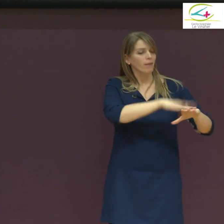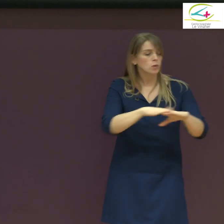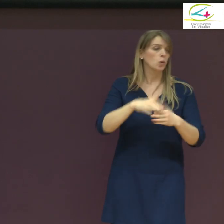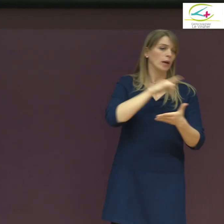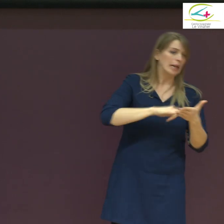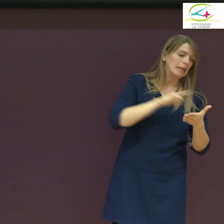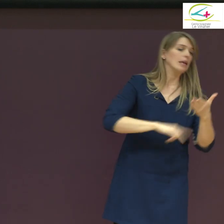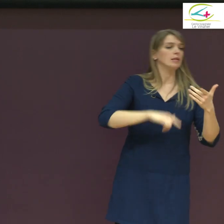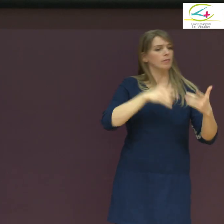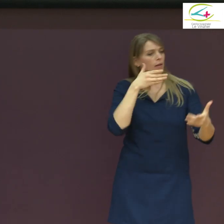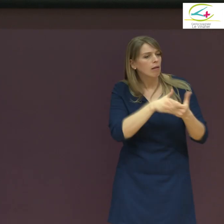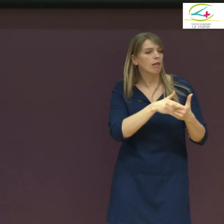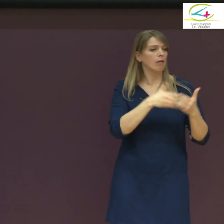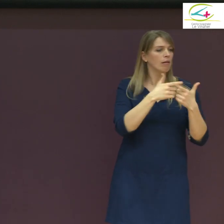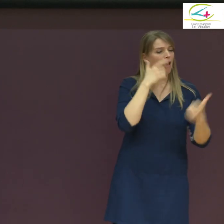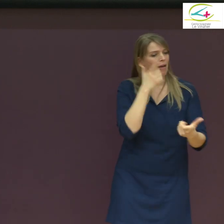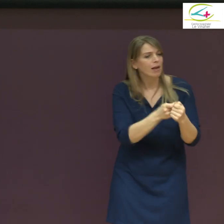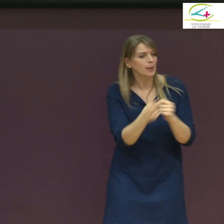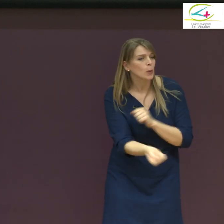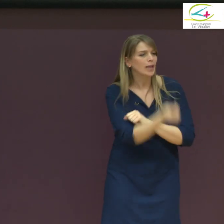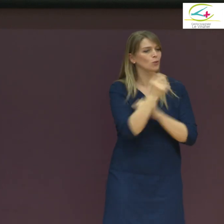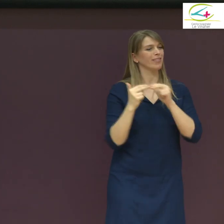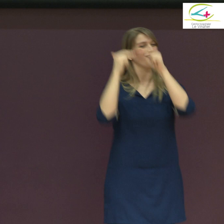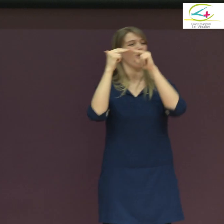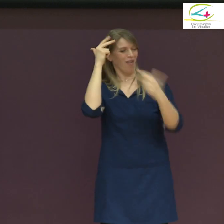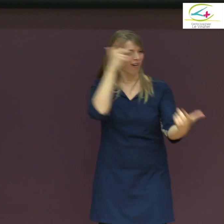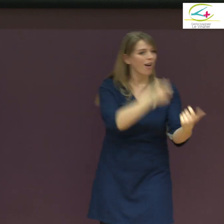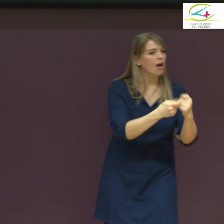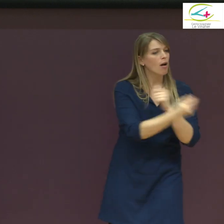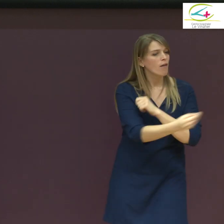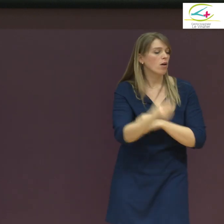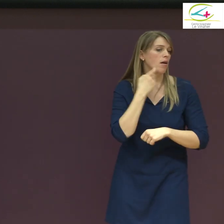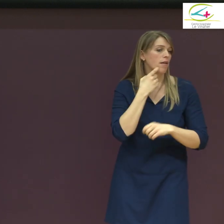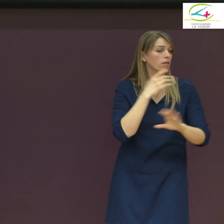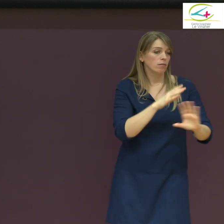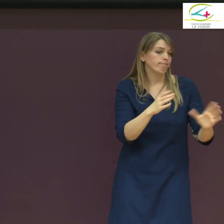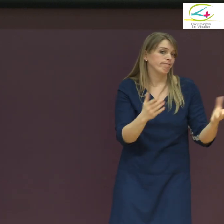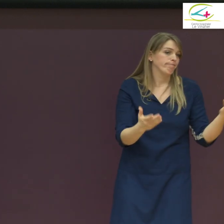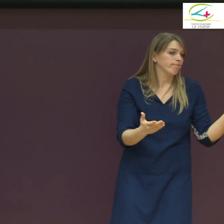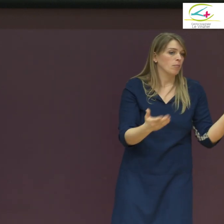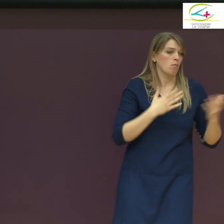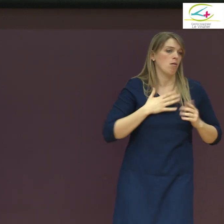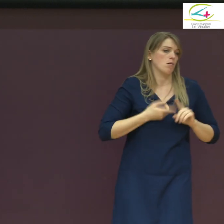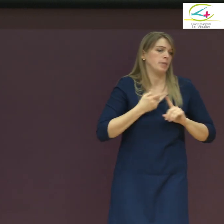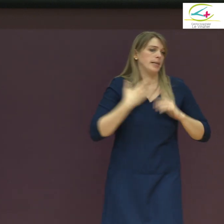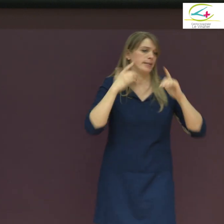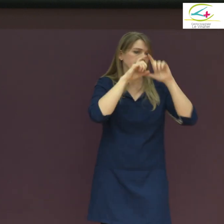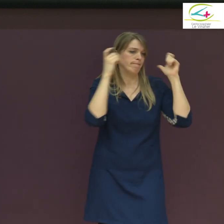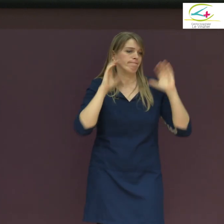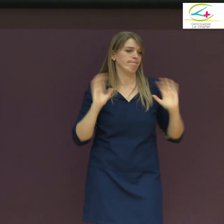sur adapter l'éducation, enfin, l'école aux élèves, je ne suis pas du tout spécialiste là-dedans,